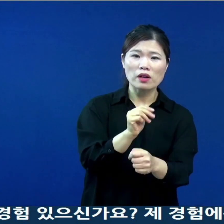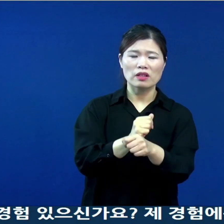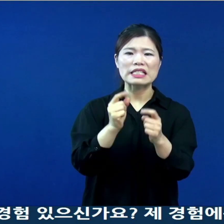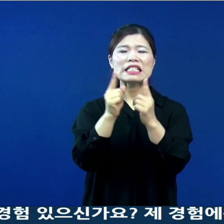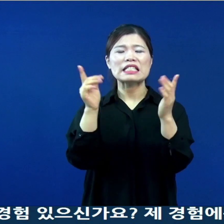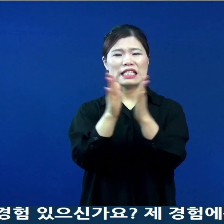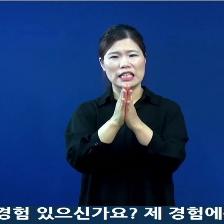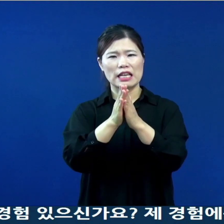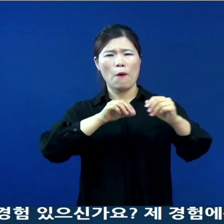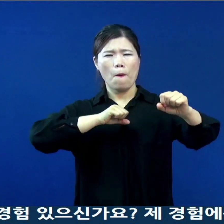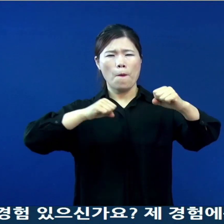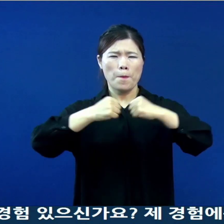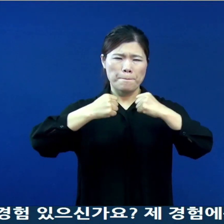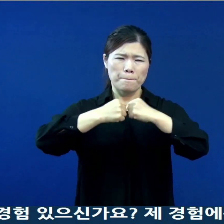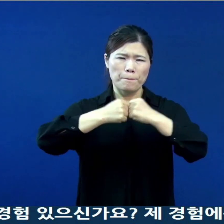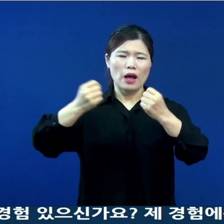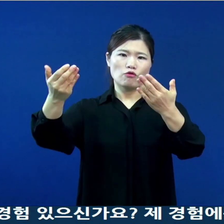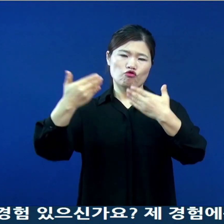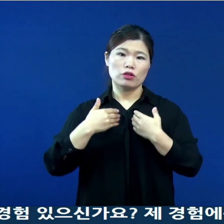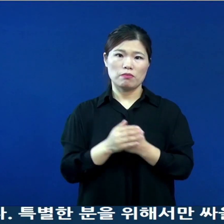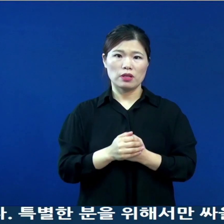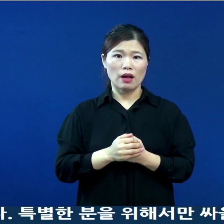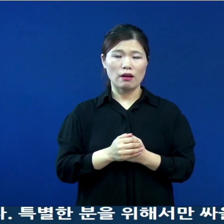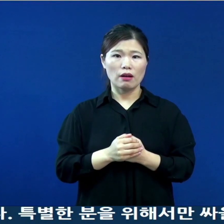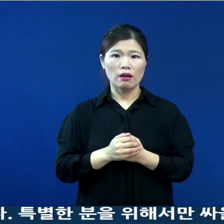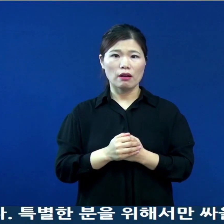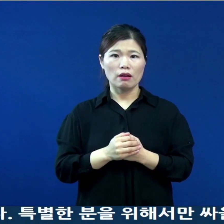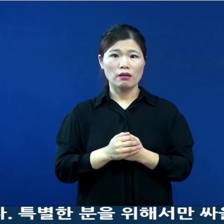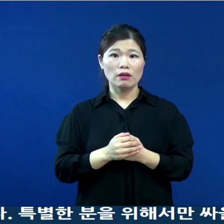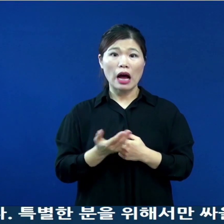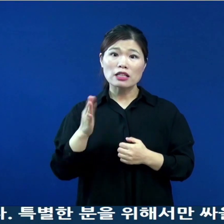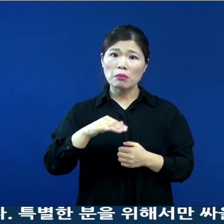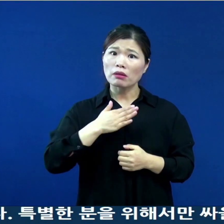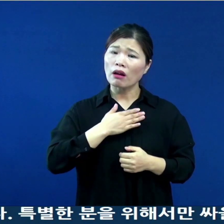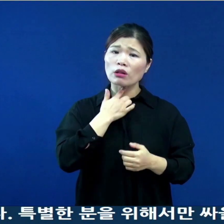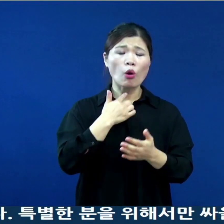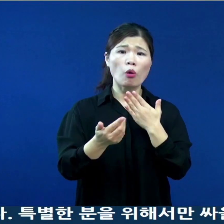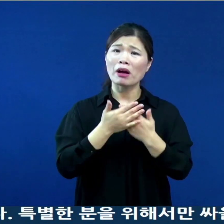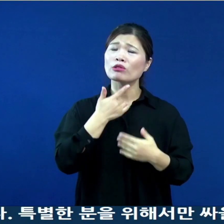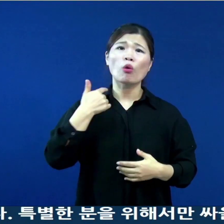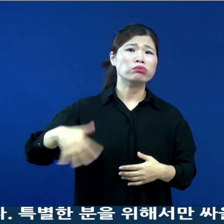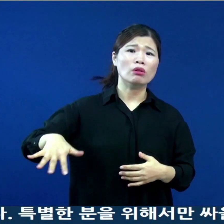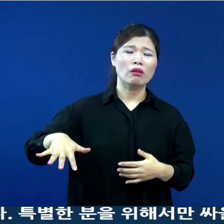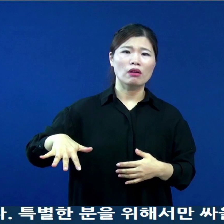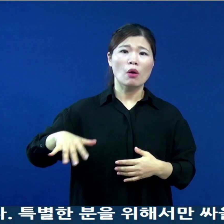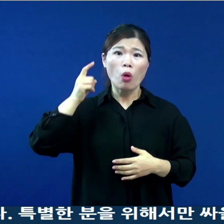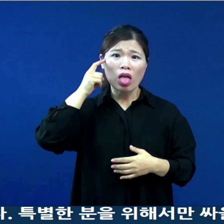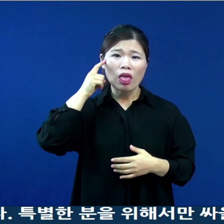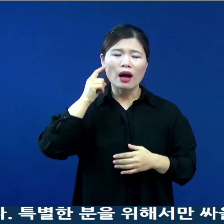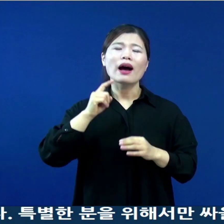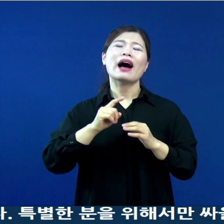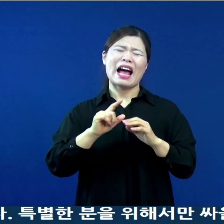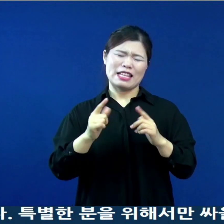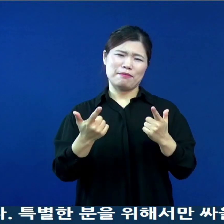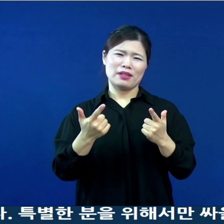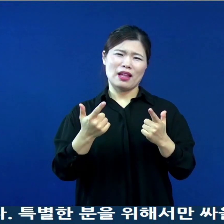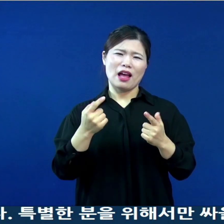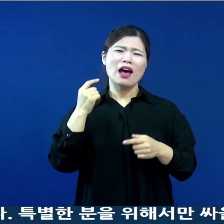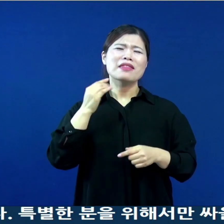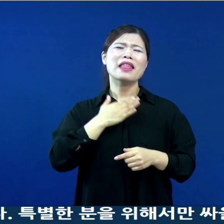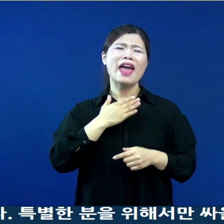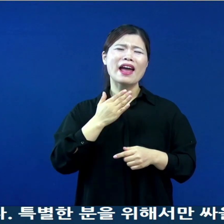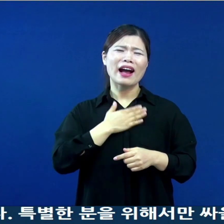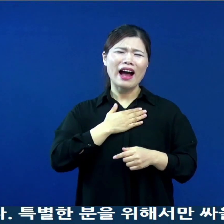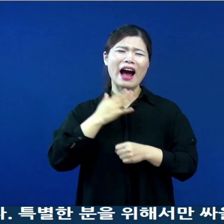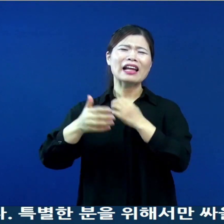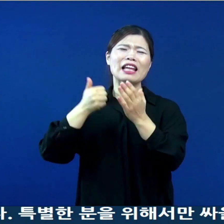나는 경험하지 못할까요? 알지 못해서 그렇습니다. 하나님이 그렇게 하신다는 사실을 우리가 알고